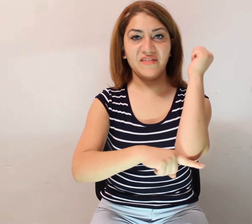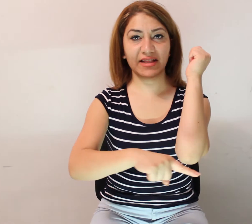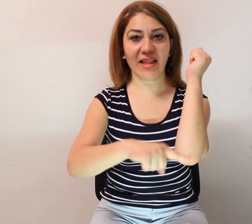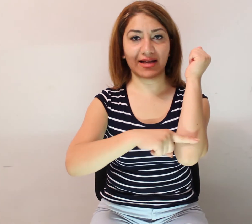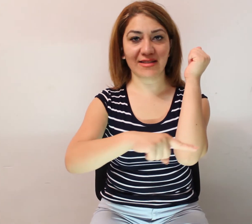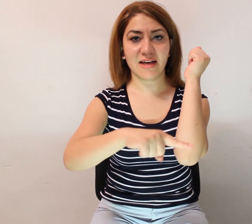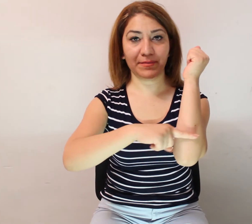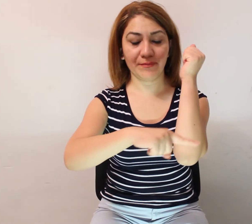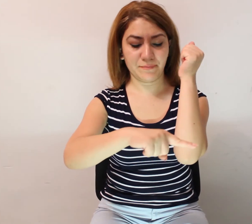Ֆինլանդիա,